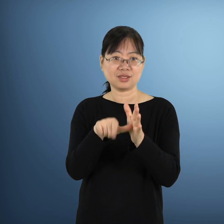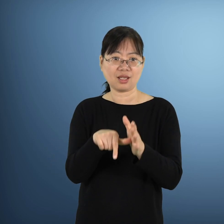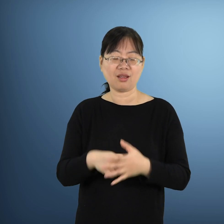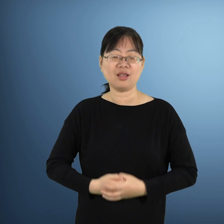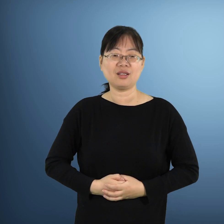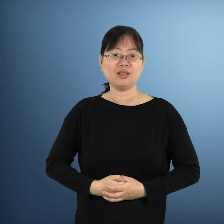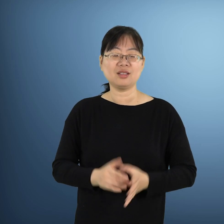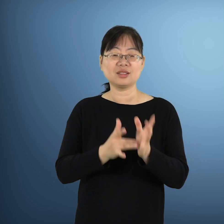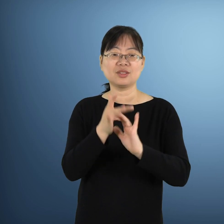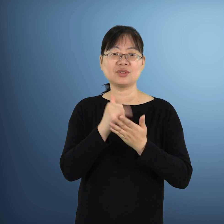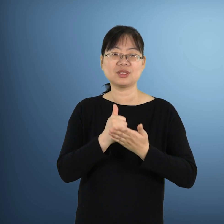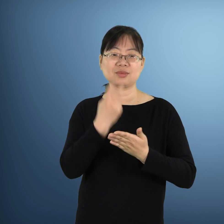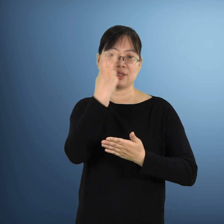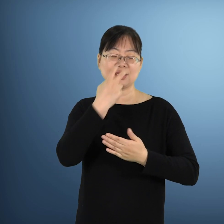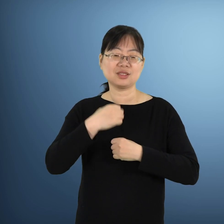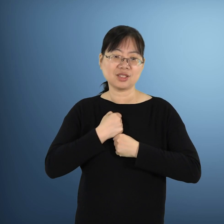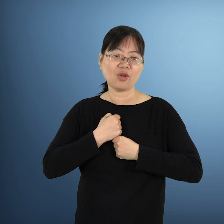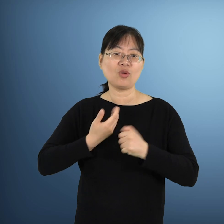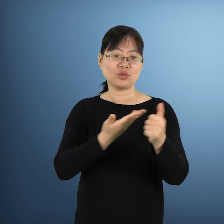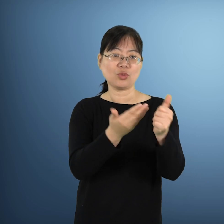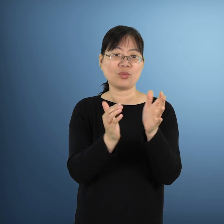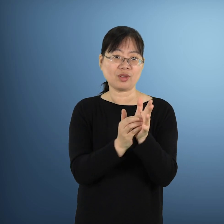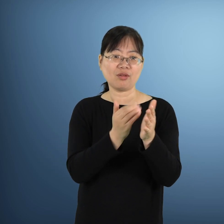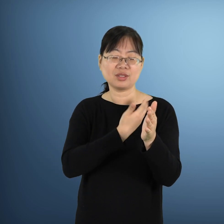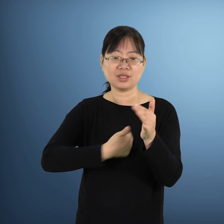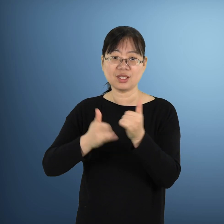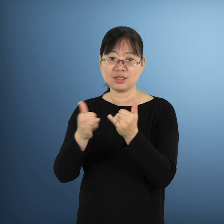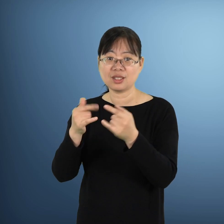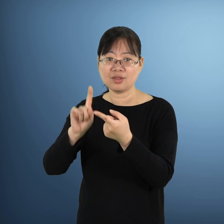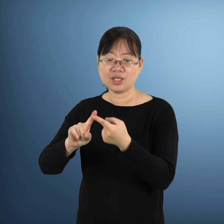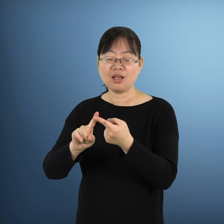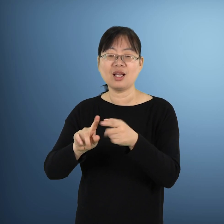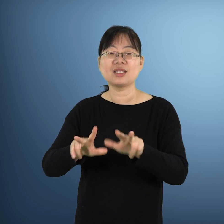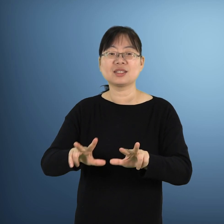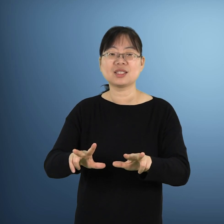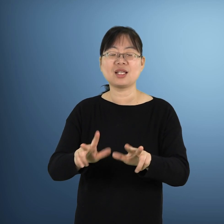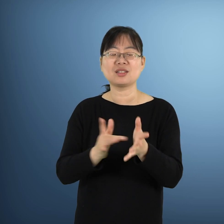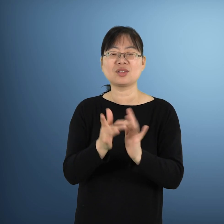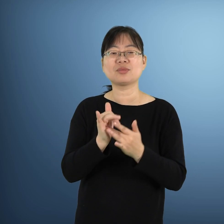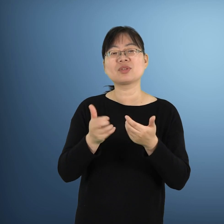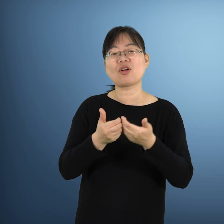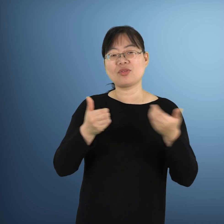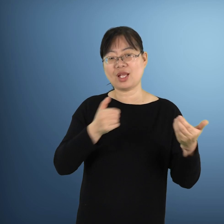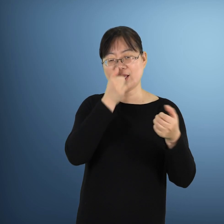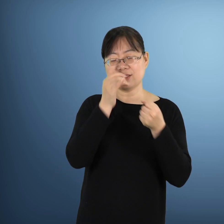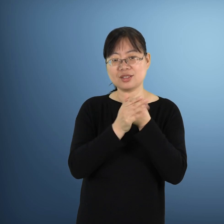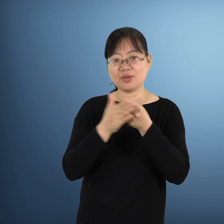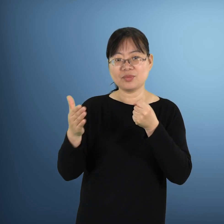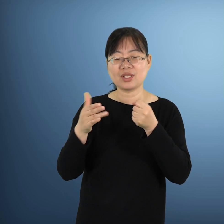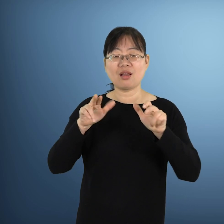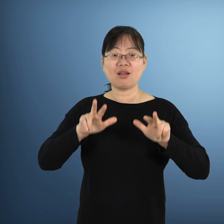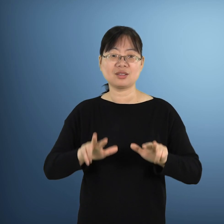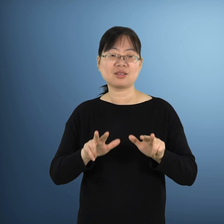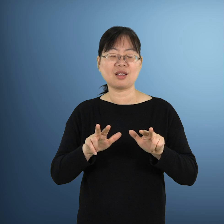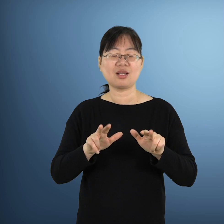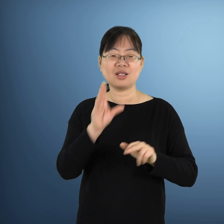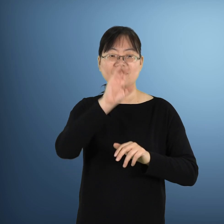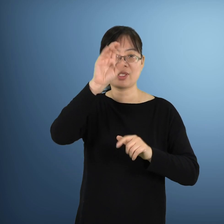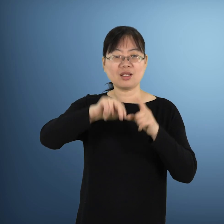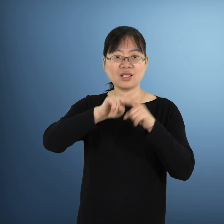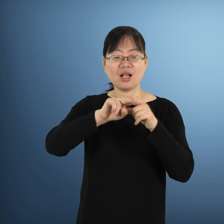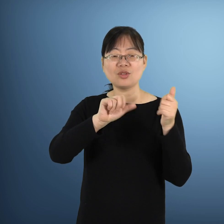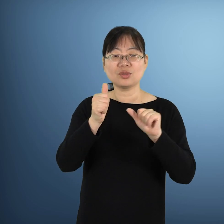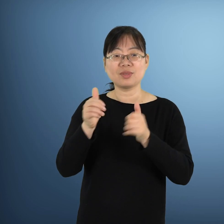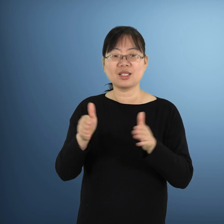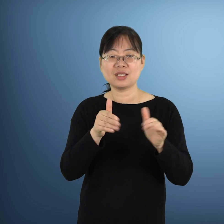때는 예수님이 지켜줬어요, 제자들을. 그죠? 근데 이제 곧 예수님이 떠나십니다. 이제 십자가의